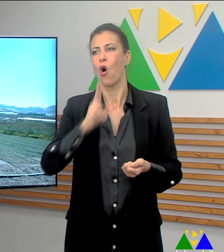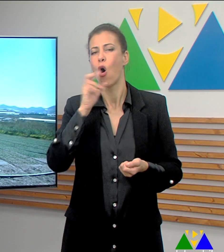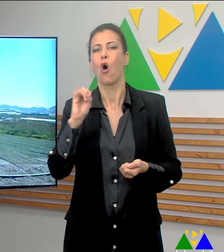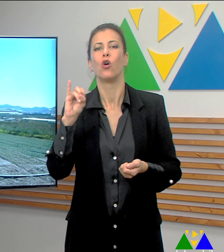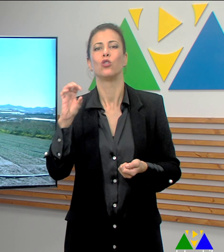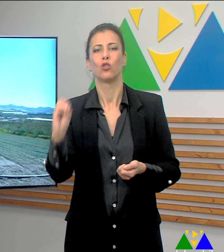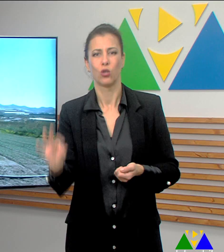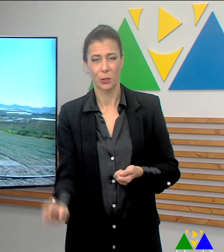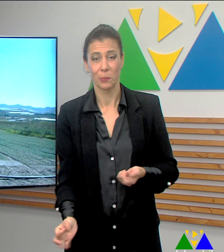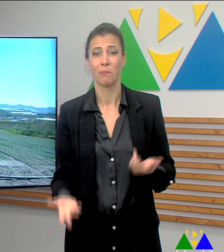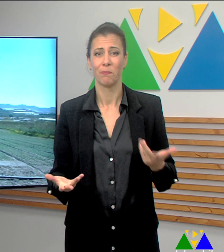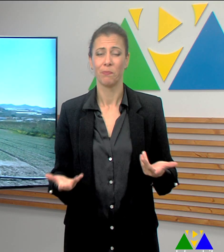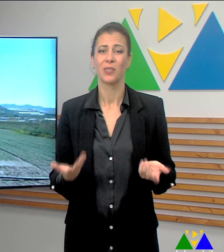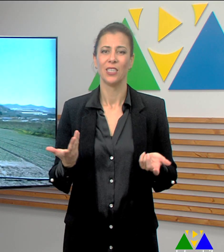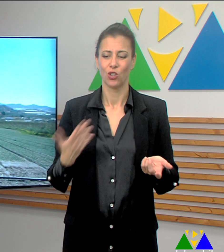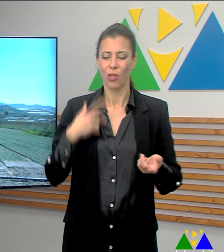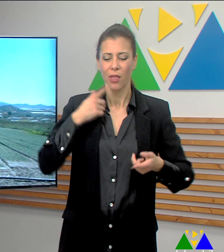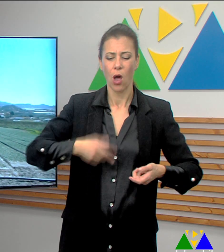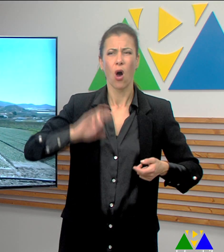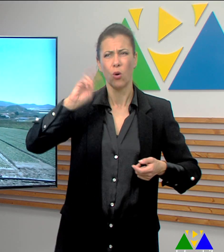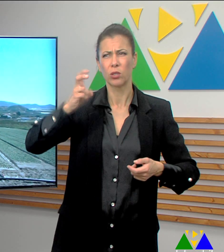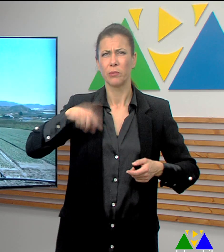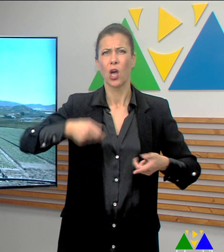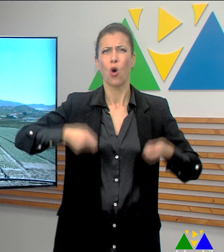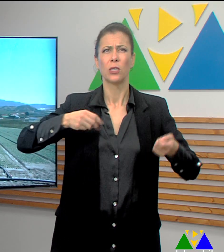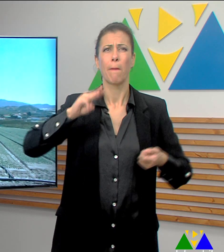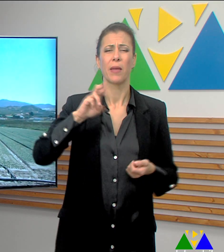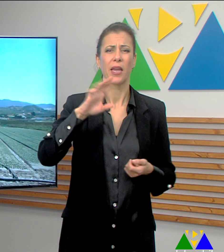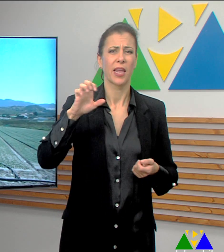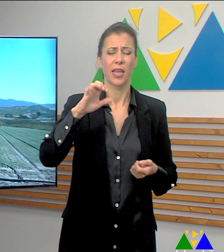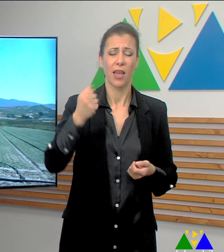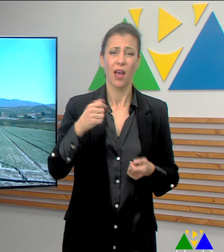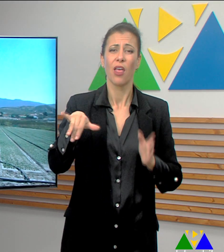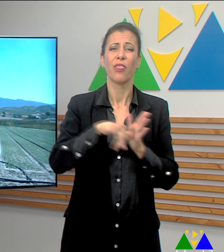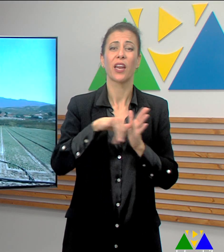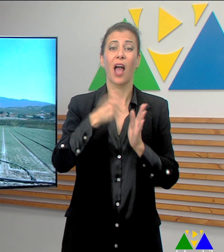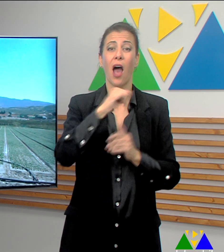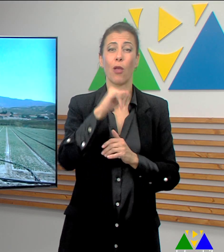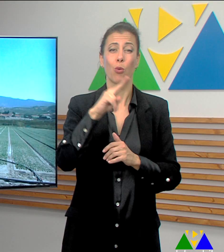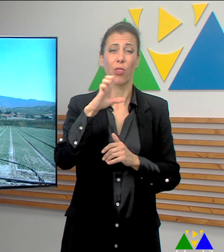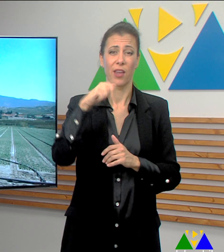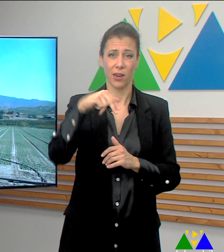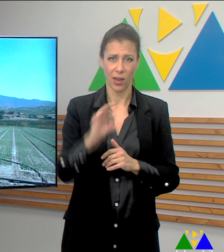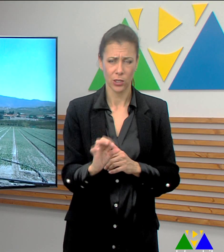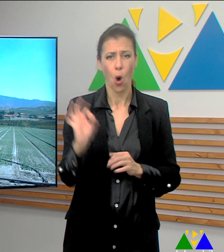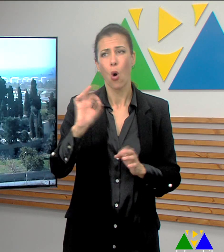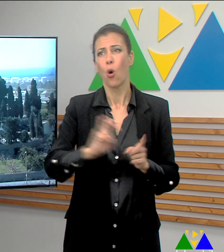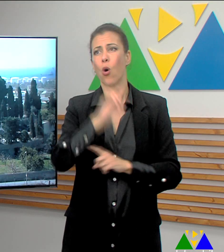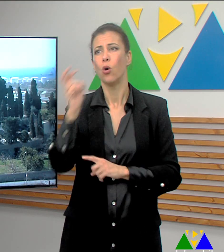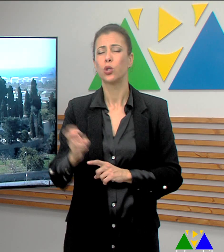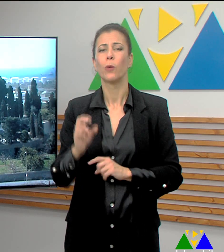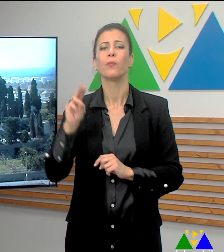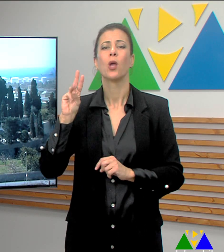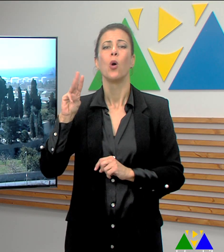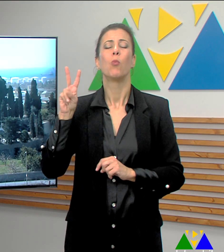ejemplo, aparte de esta, de la olla del molino, la olla de Perea, casi llegando ya a las Azucenas, ¿no? Es decir, y Puchanueva, que está por debajo,